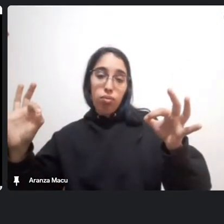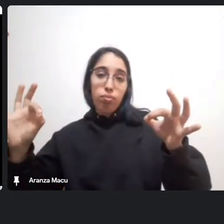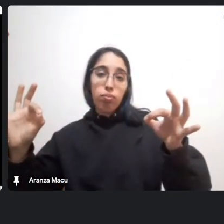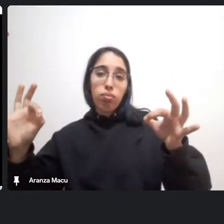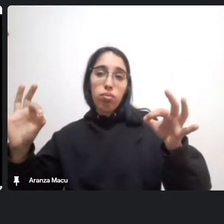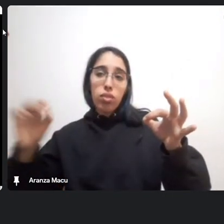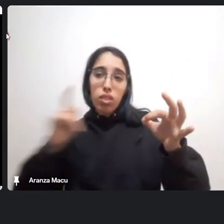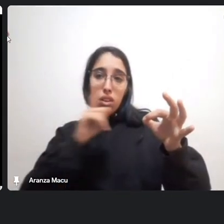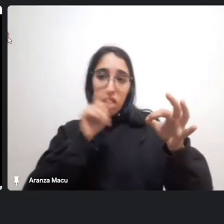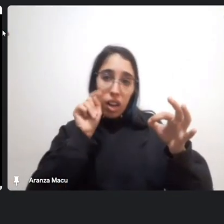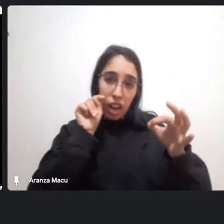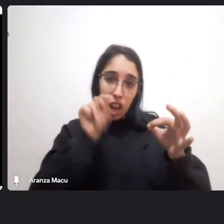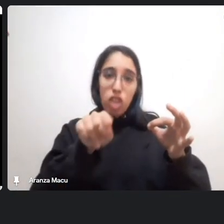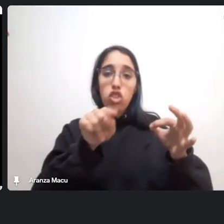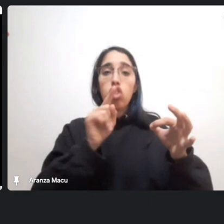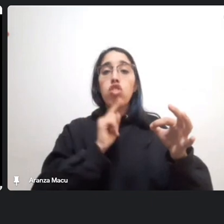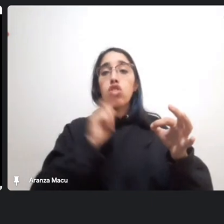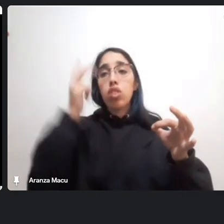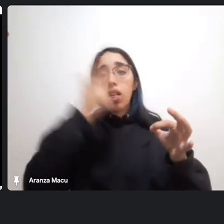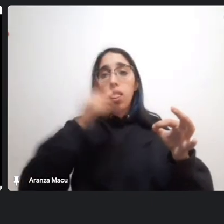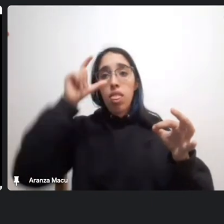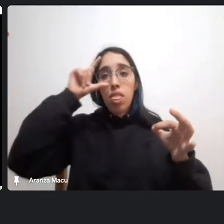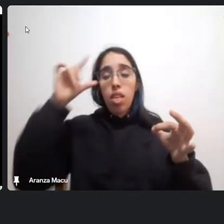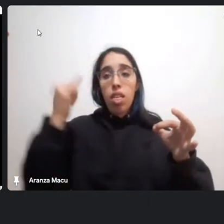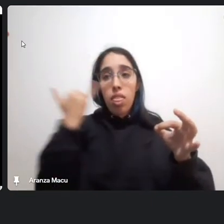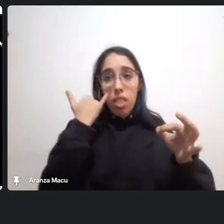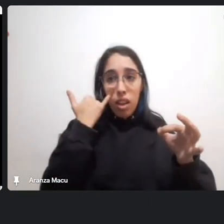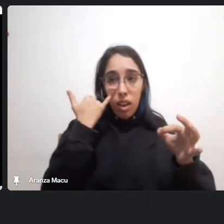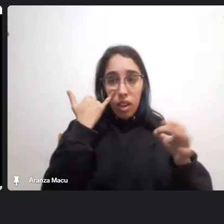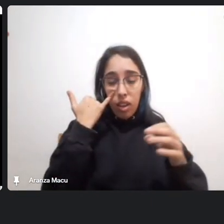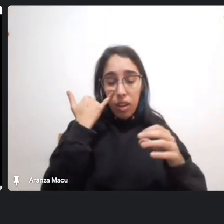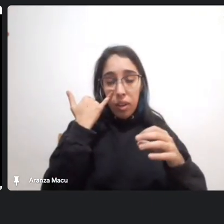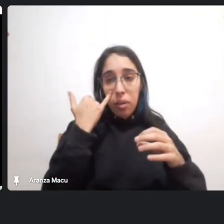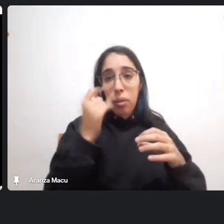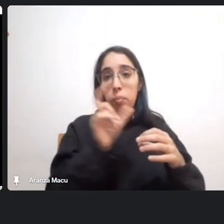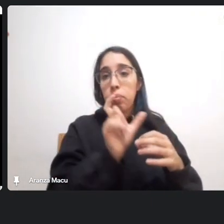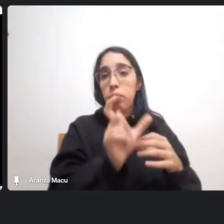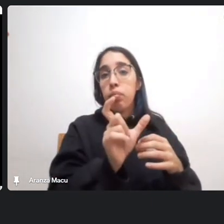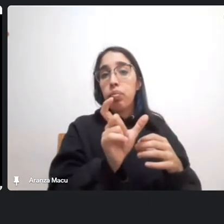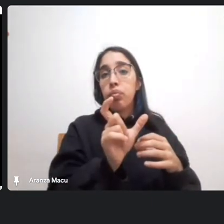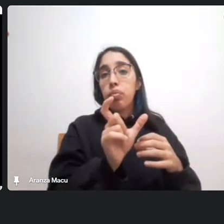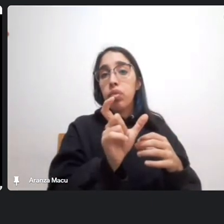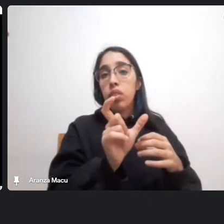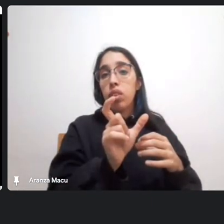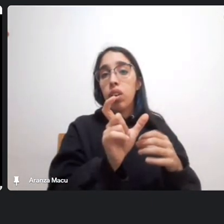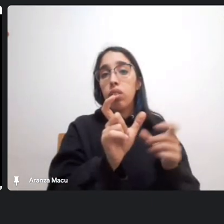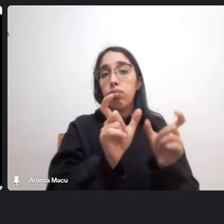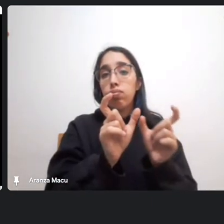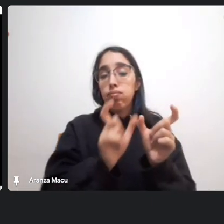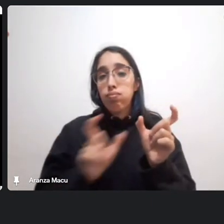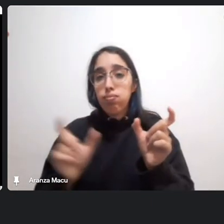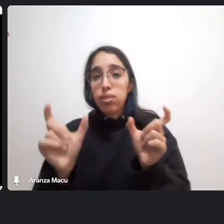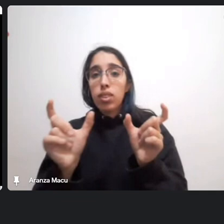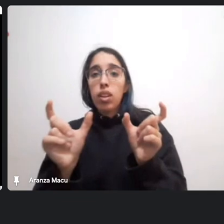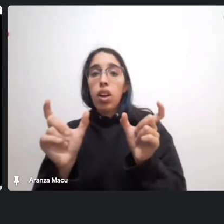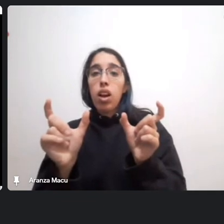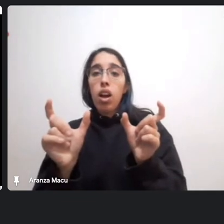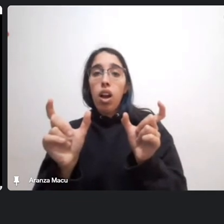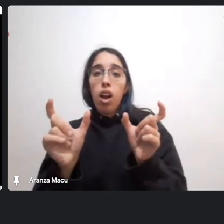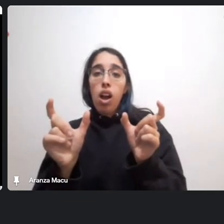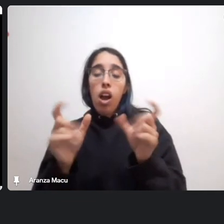o sea, esos países, debe ser, que se refiere, reemplaza, no han beneficiado a todos